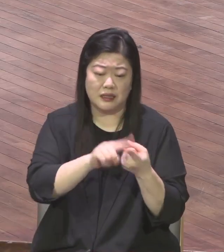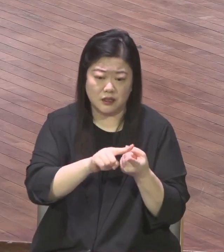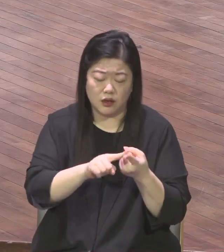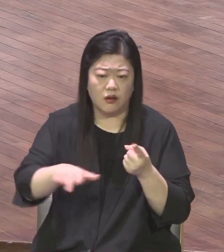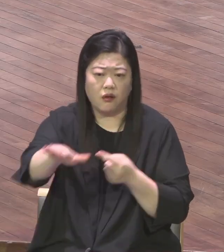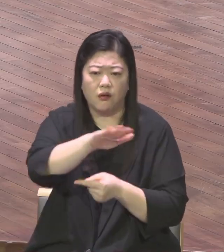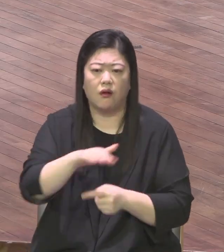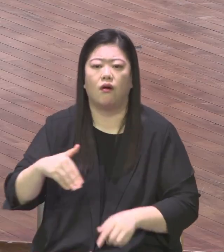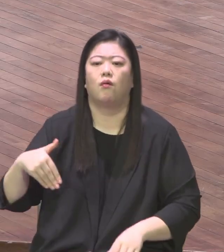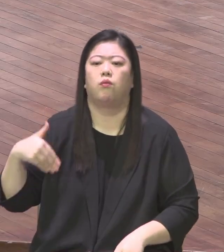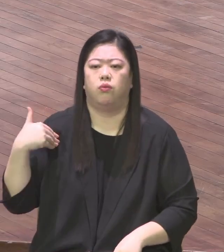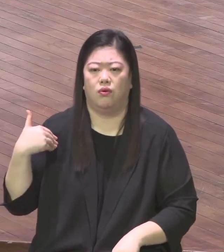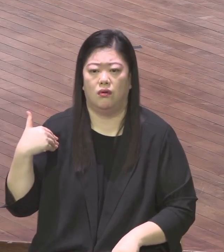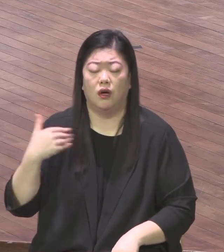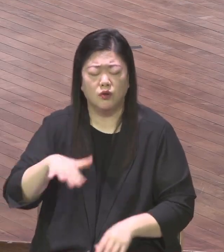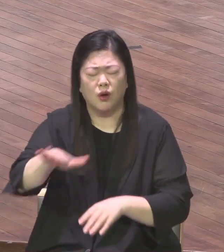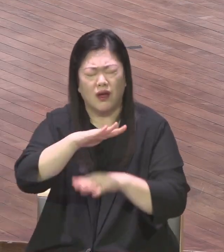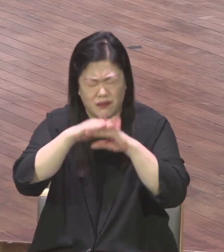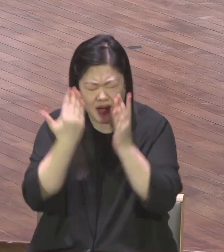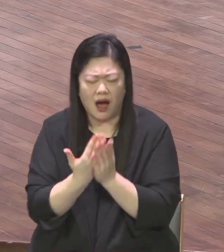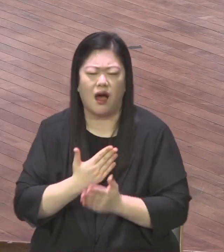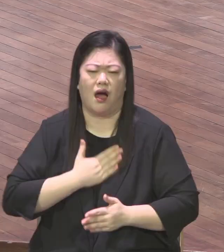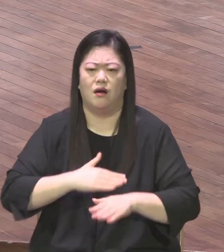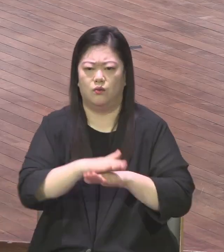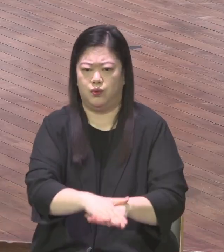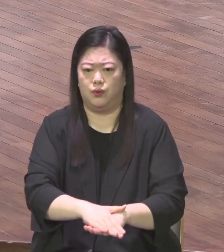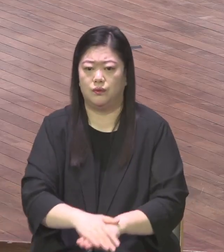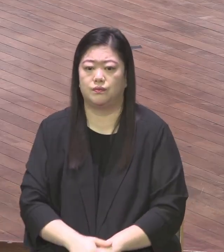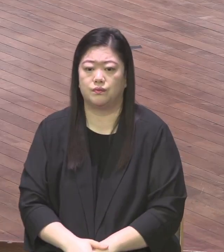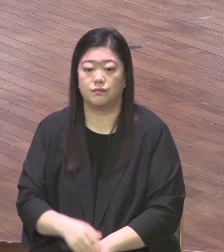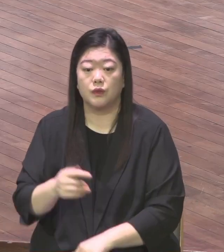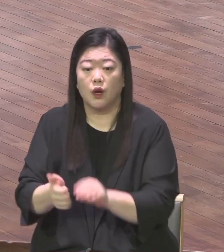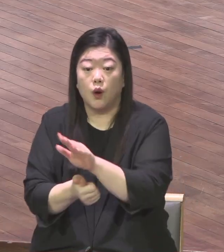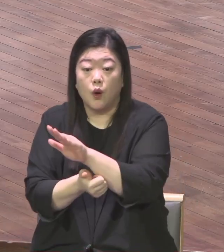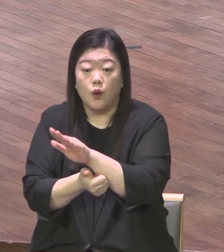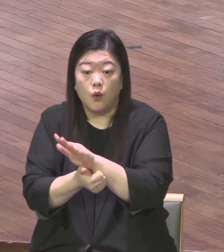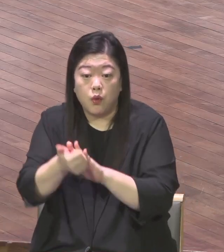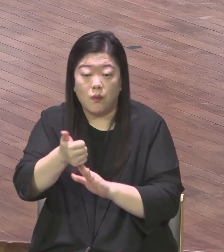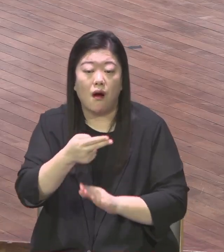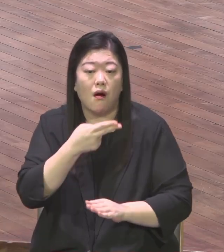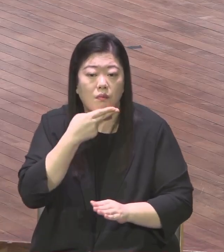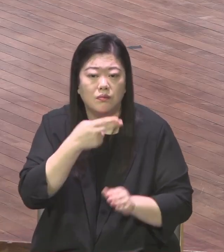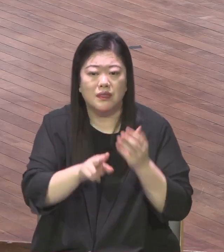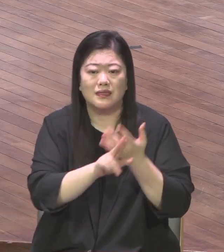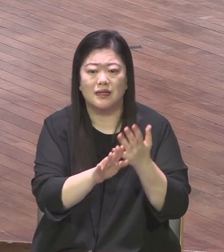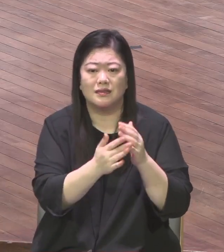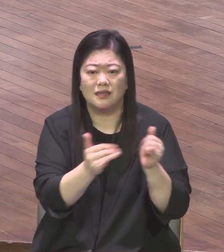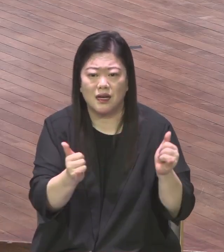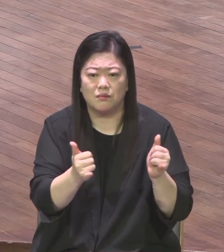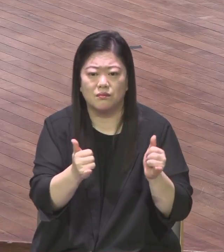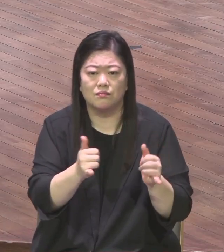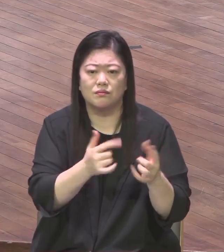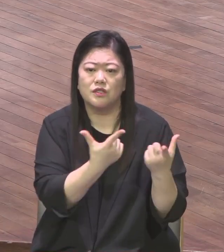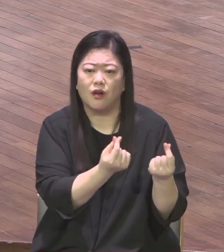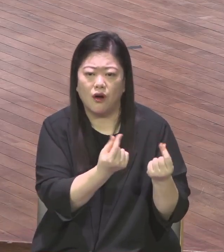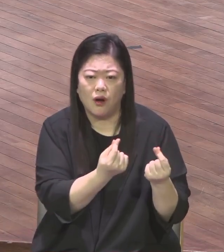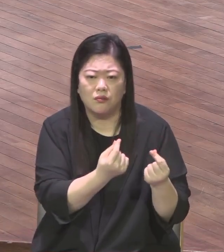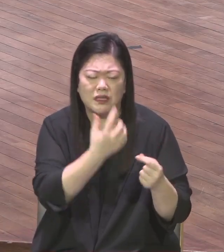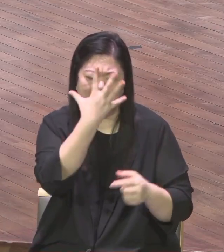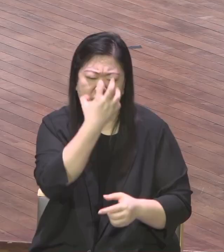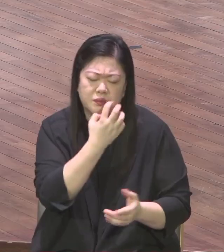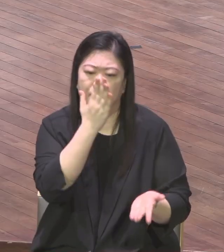알지 못함을 우리가 원하지 아니하노니 이는 소망 없는 다른 이와 같이 슬퍼하지 않게